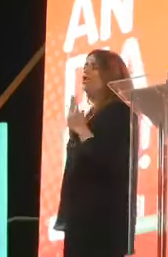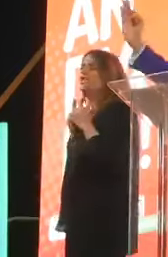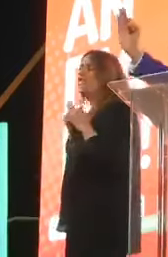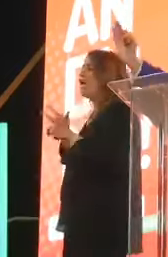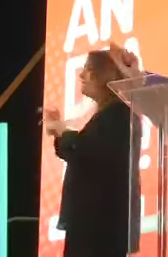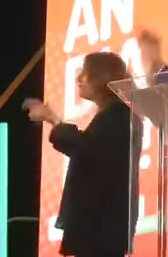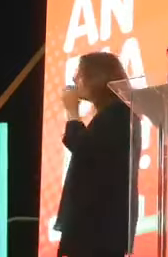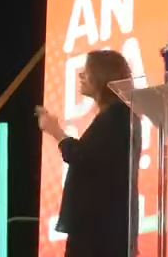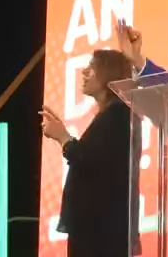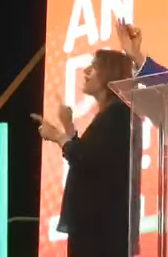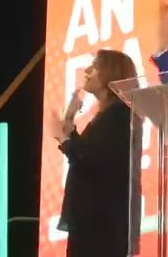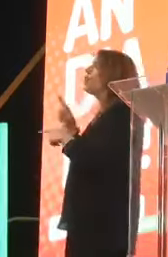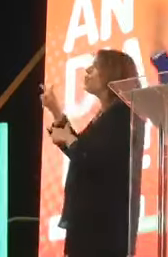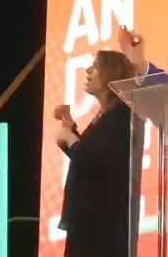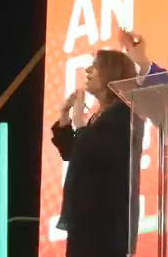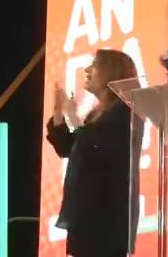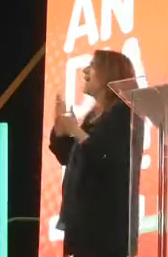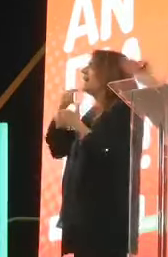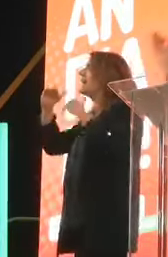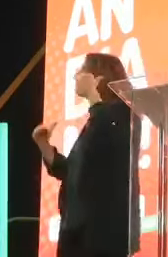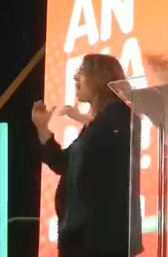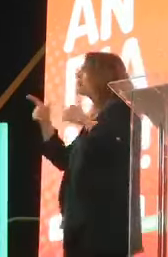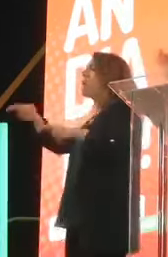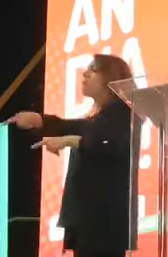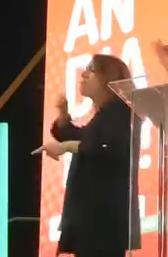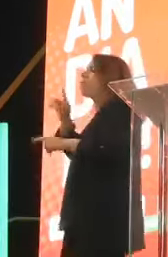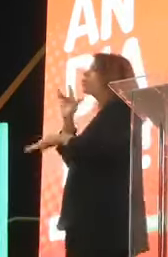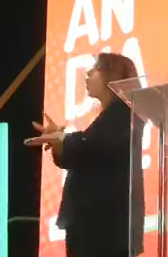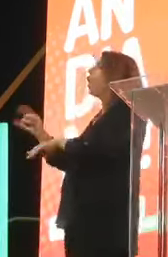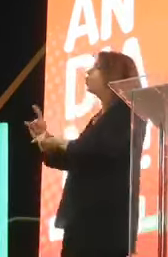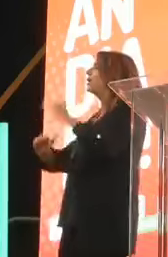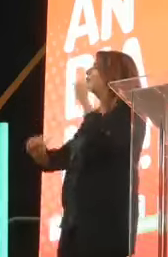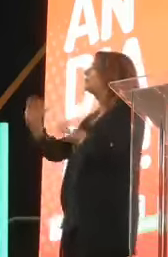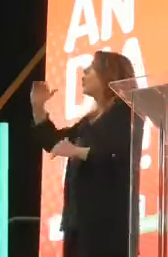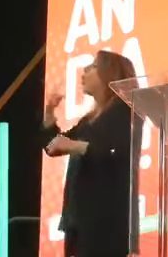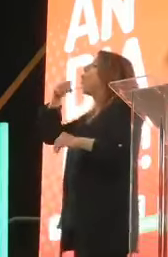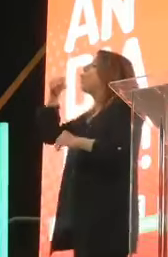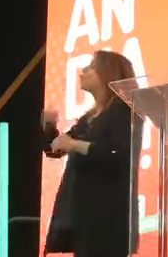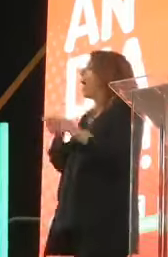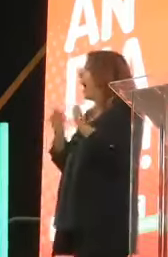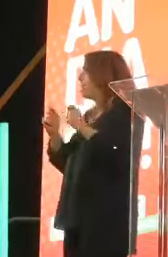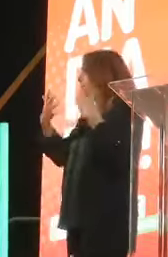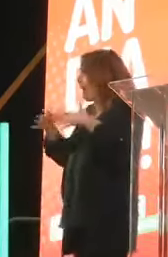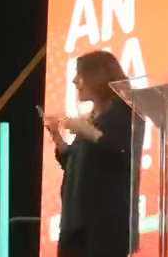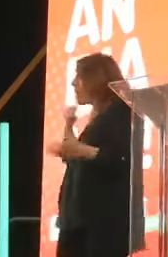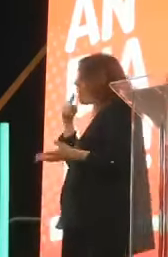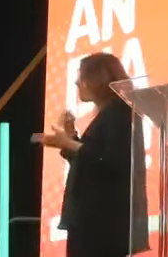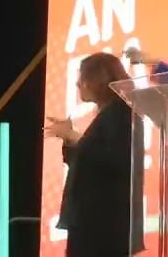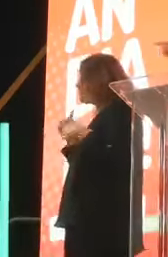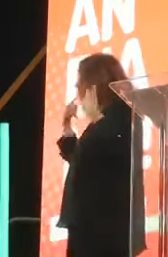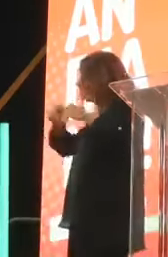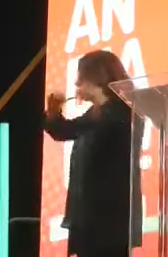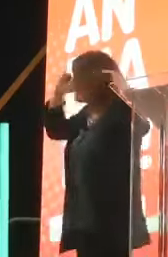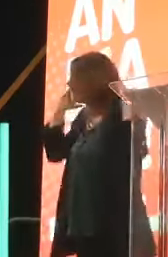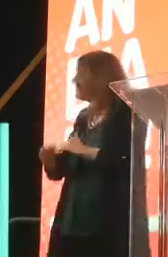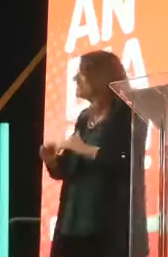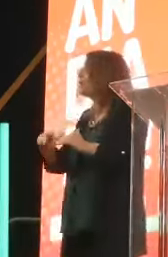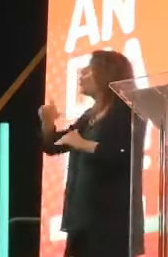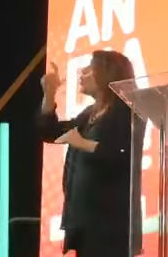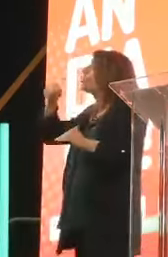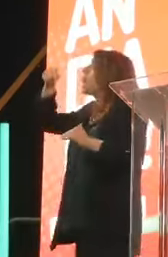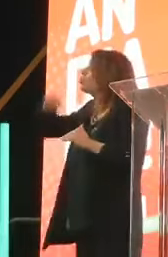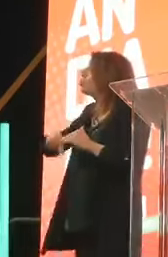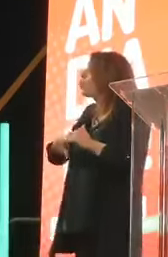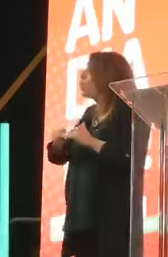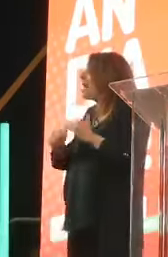certifica e cristallizza gli svantaggi e i divari che il sud ha già pagato troppo, e non esiste riscatto dell'Italia senza il riscatto del